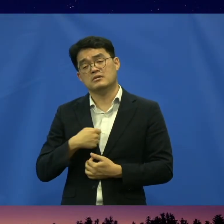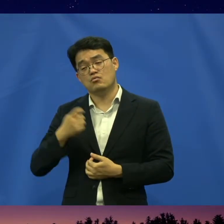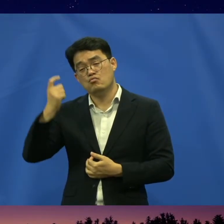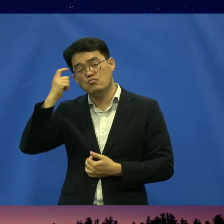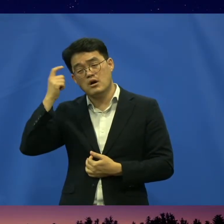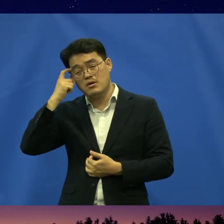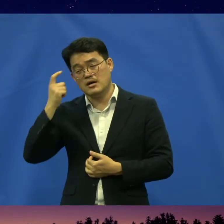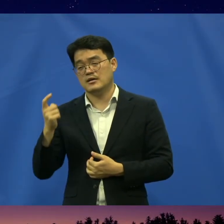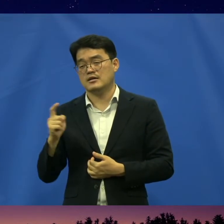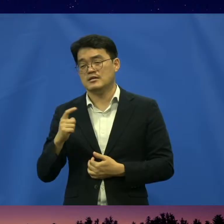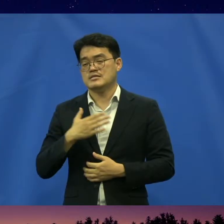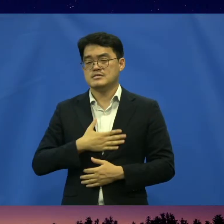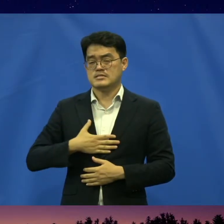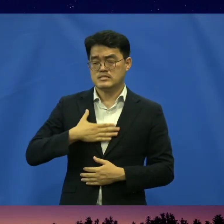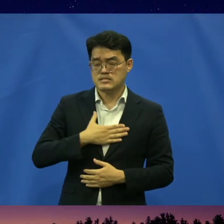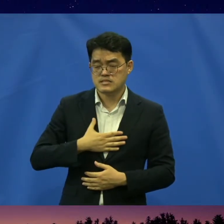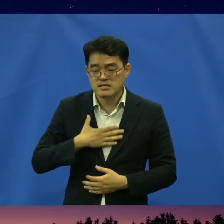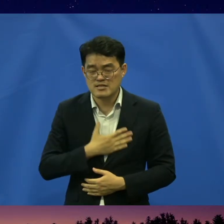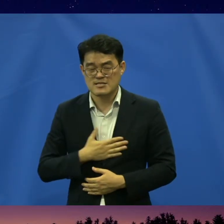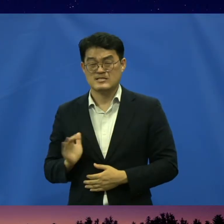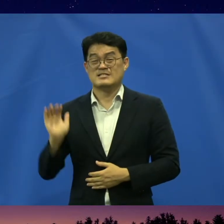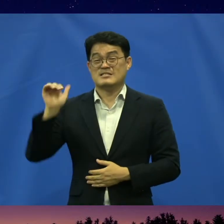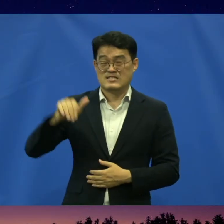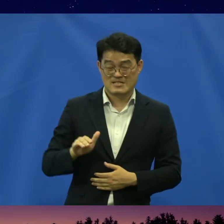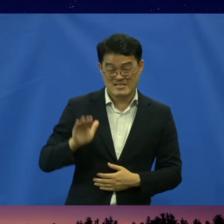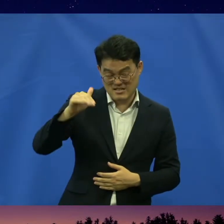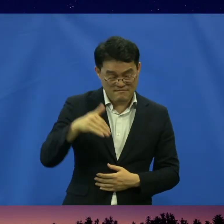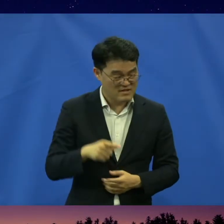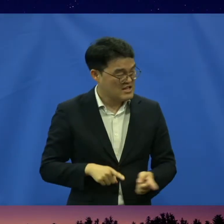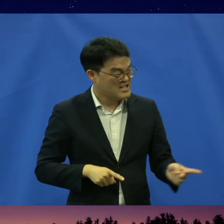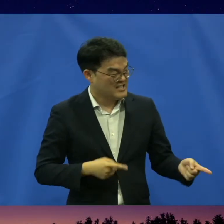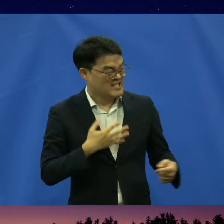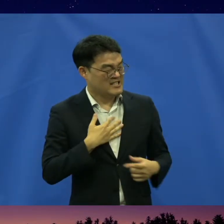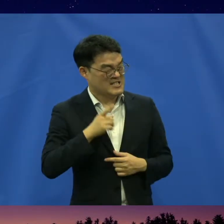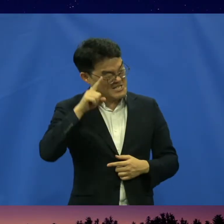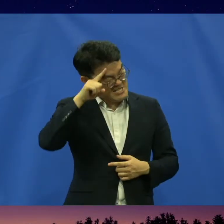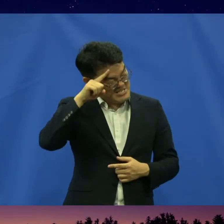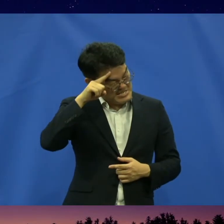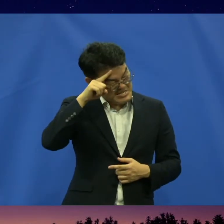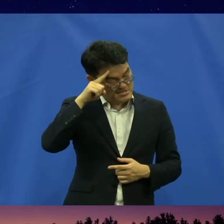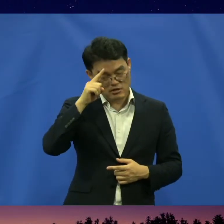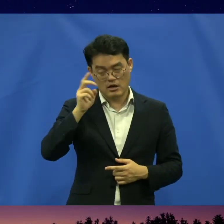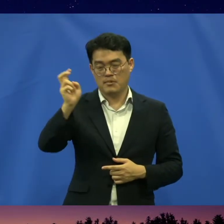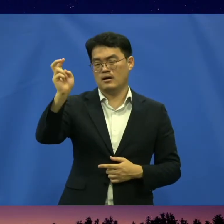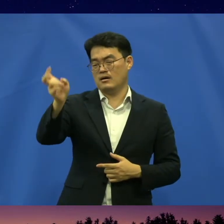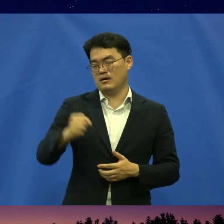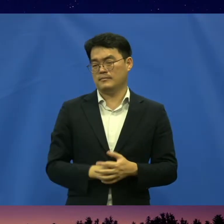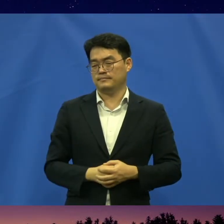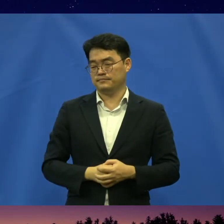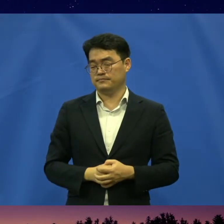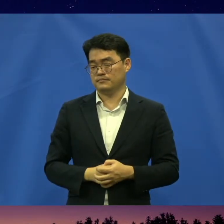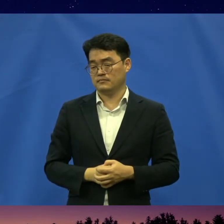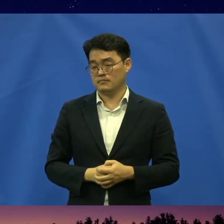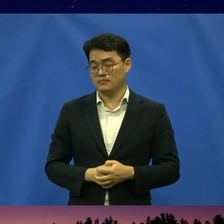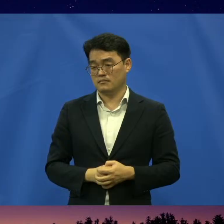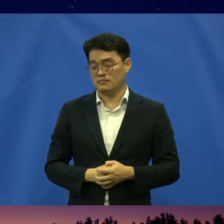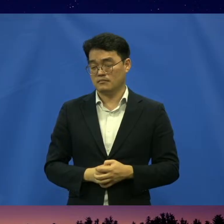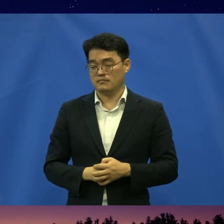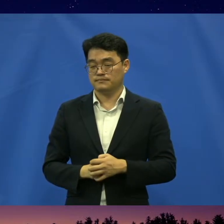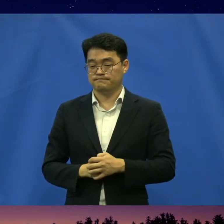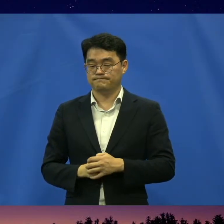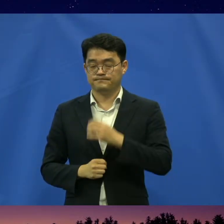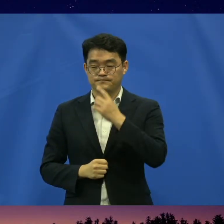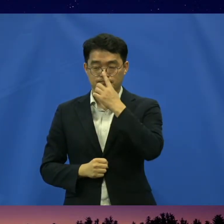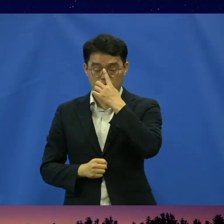감정적으로 요동을 쳤을 거예요, 여러분. 정신적인 스트레스를 받고, 여러분. 이게 당사자가, 여러분 지금